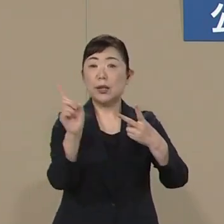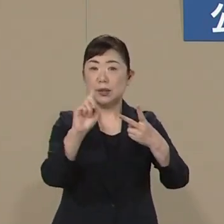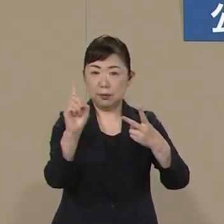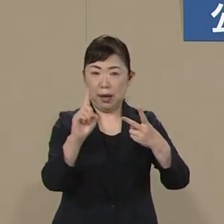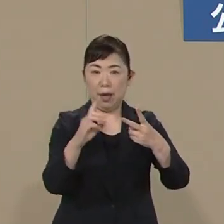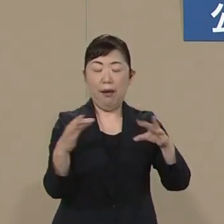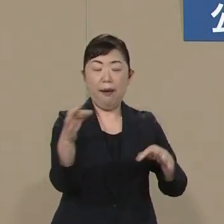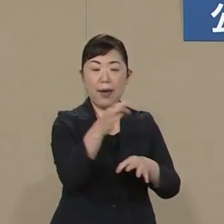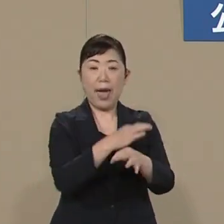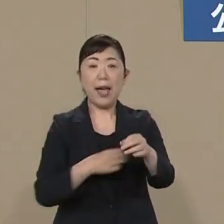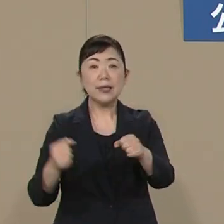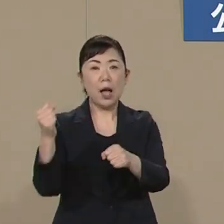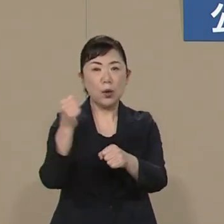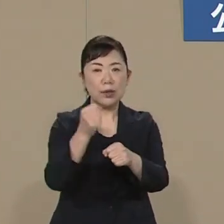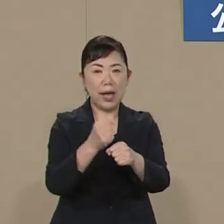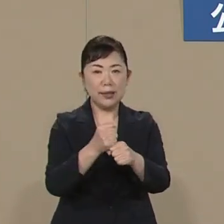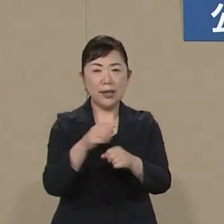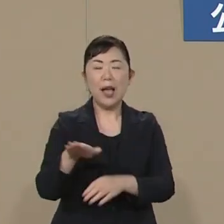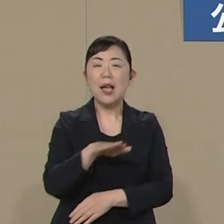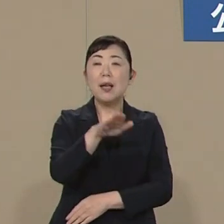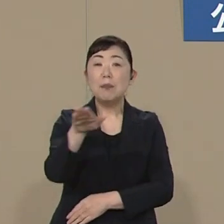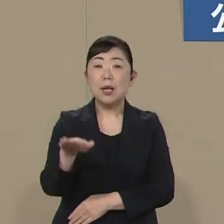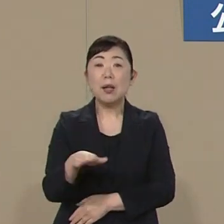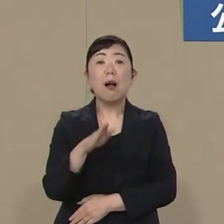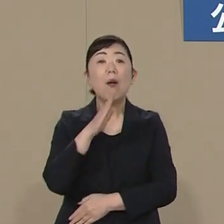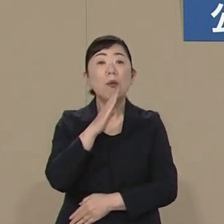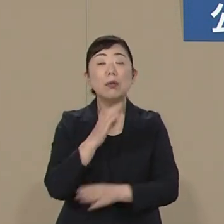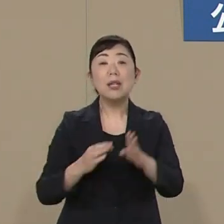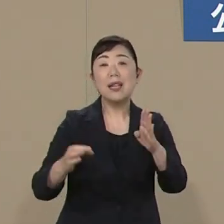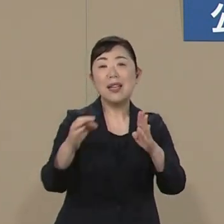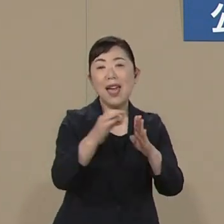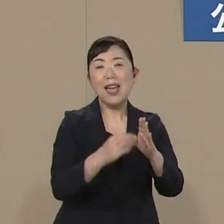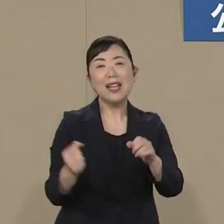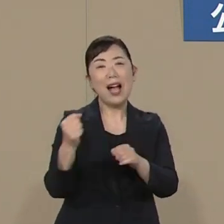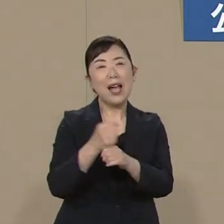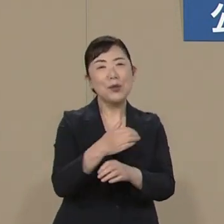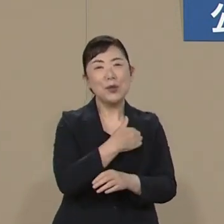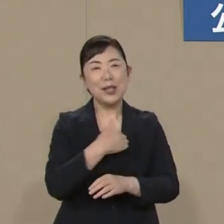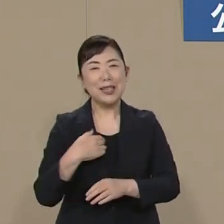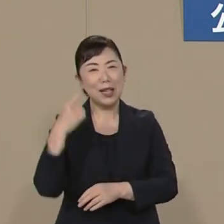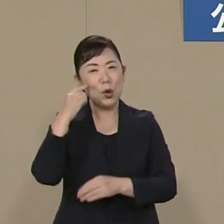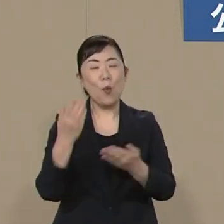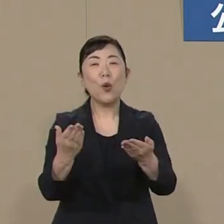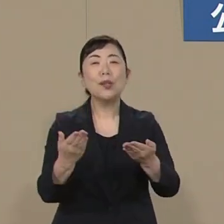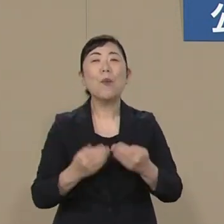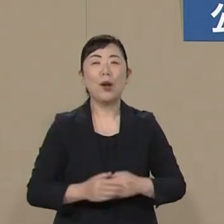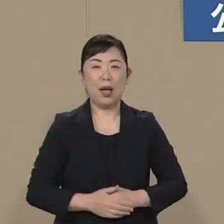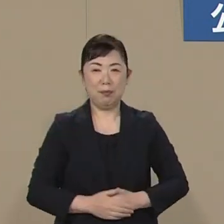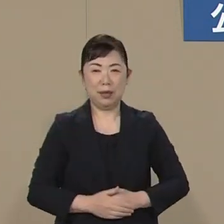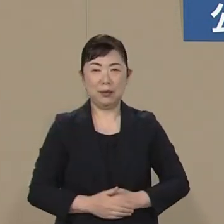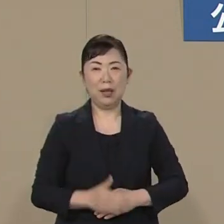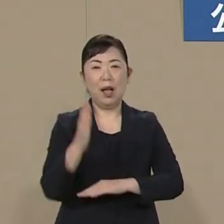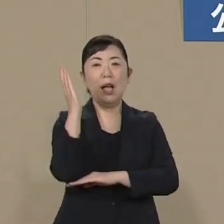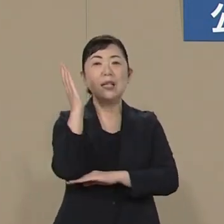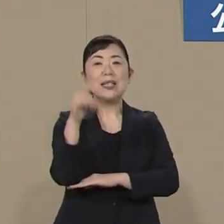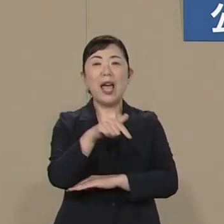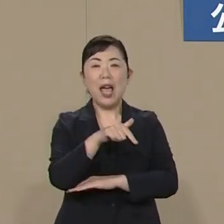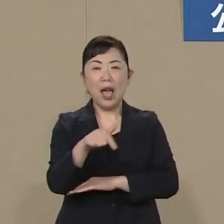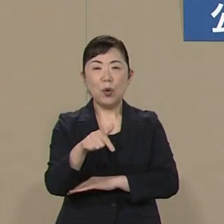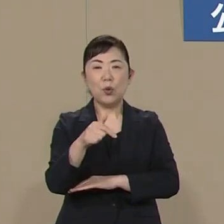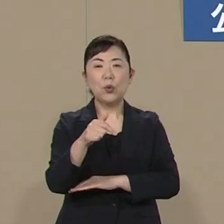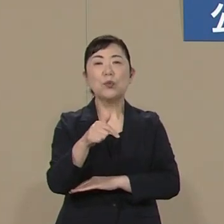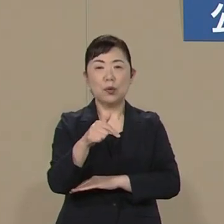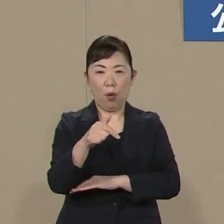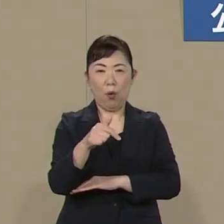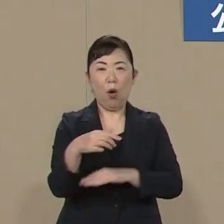二つ目に経済を再生し実感できる景気回復を実現します政府与党の